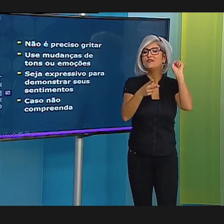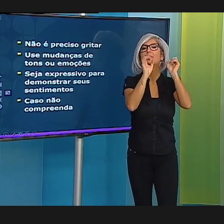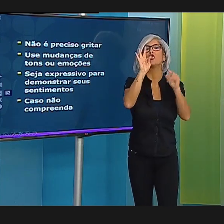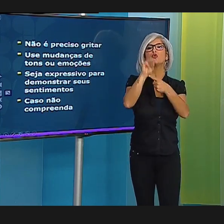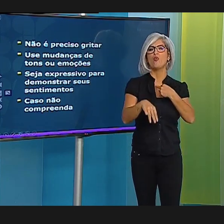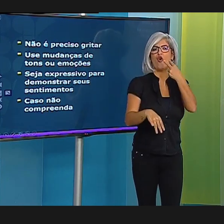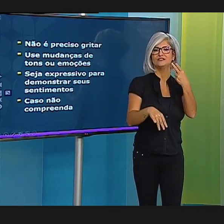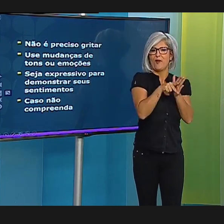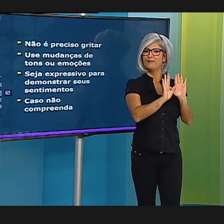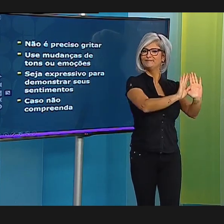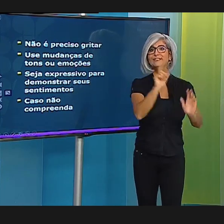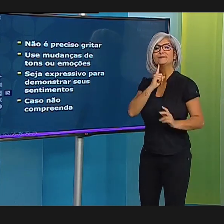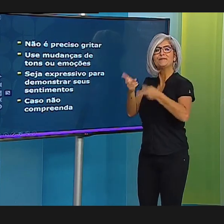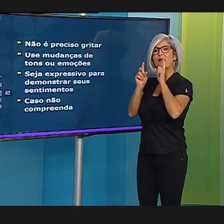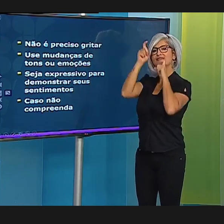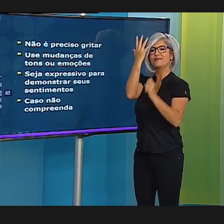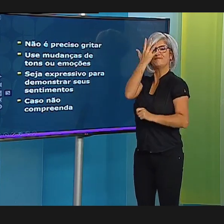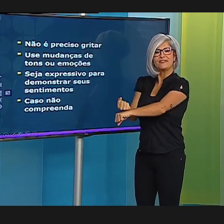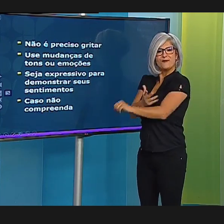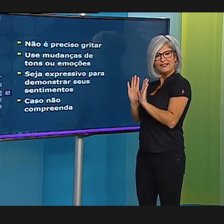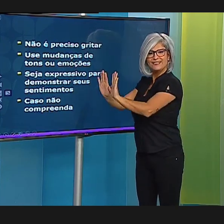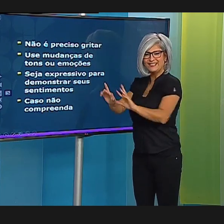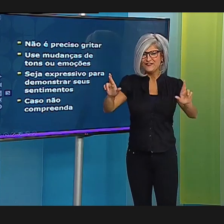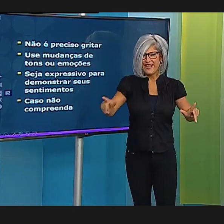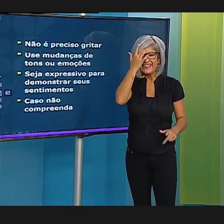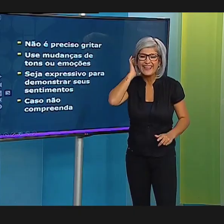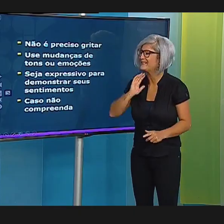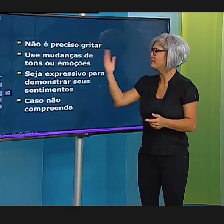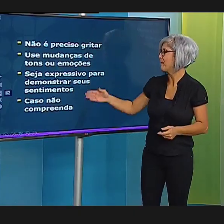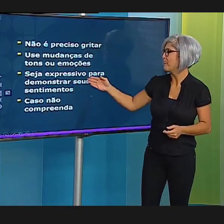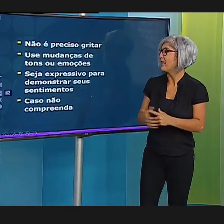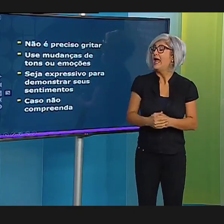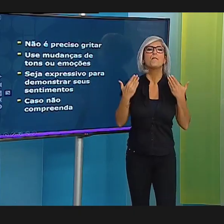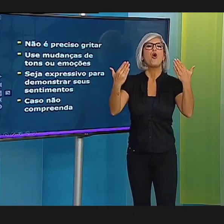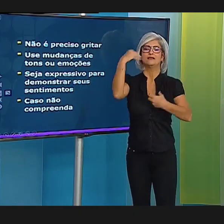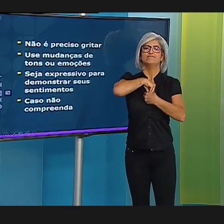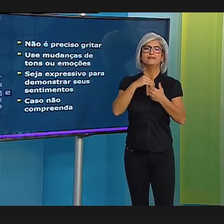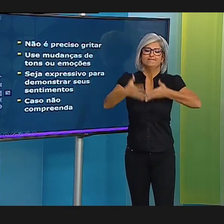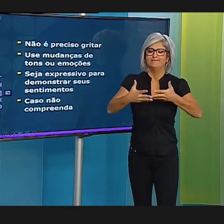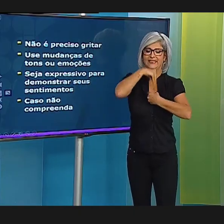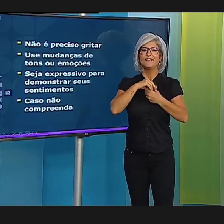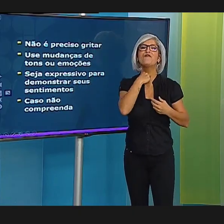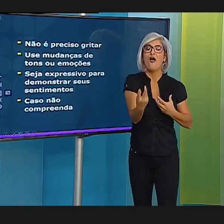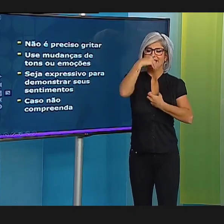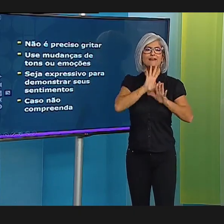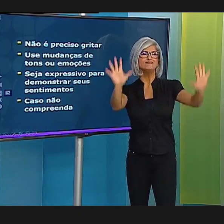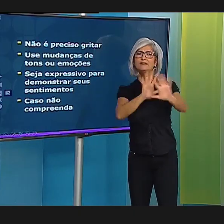a gente observa pela expressão facial e não pelo tom da voz. Então, quando eu coloco o tom ali, eu quero dizer que ela é esclarecida, fica muito clara através das expressões faciais. O terceiro item,